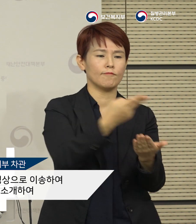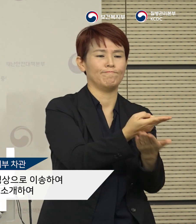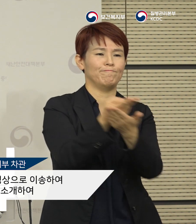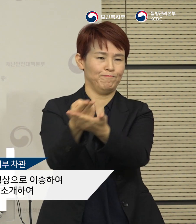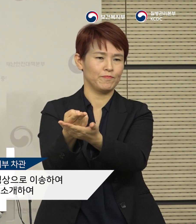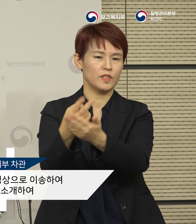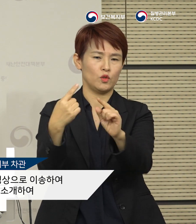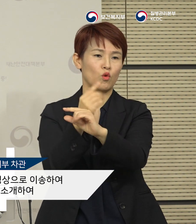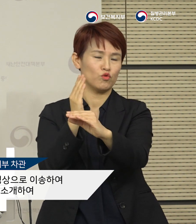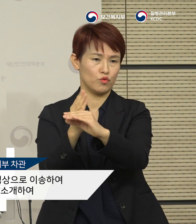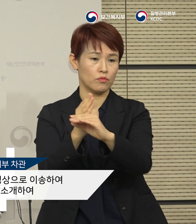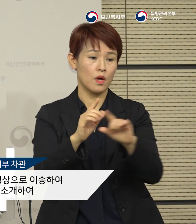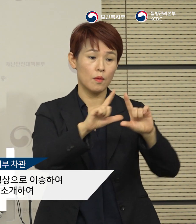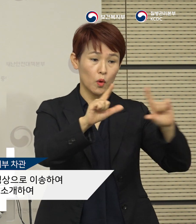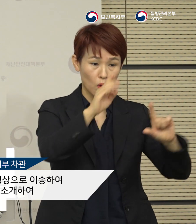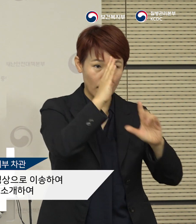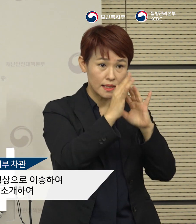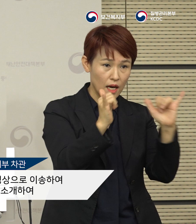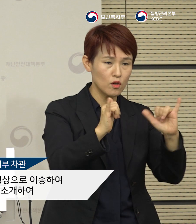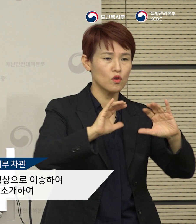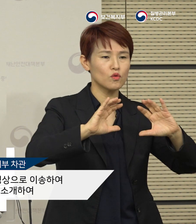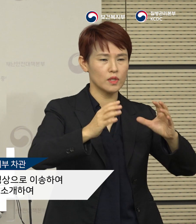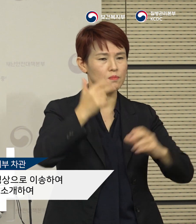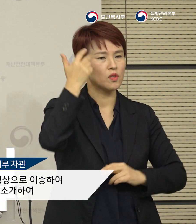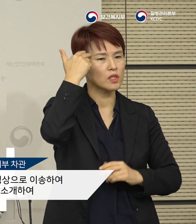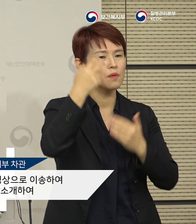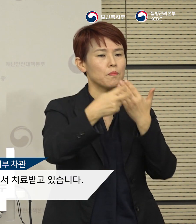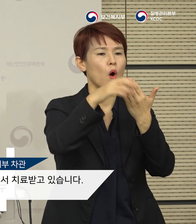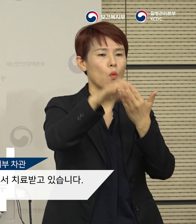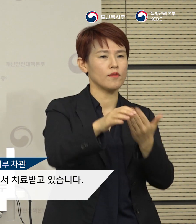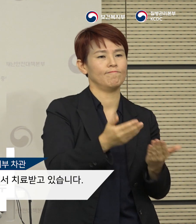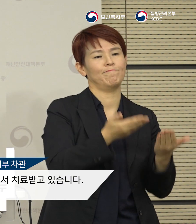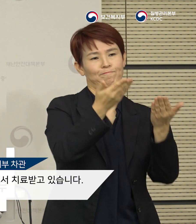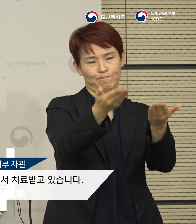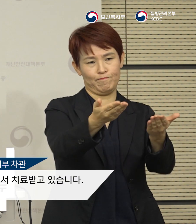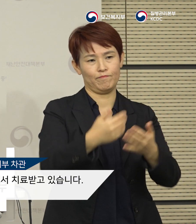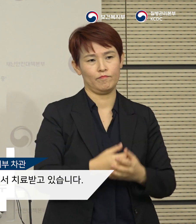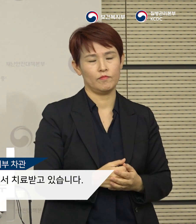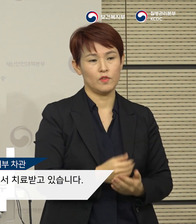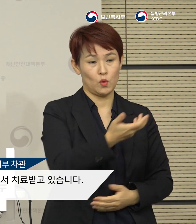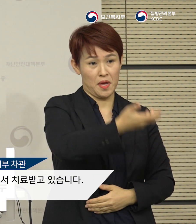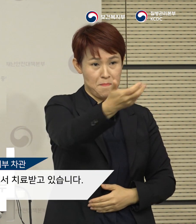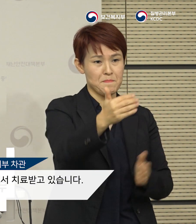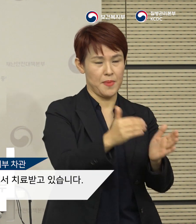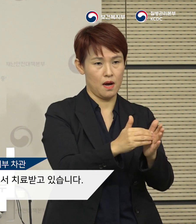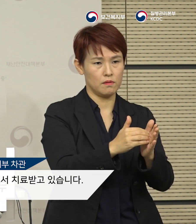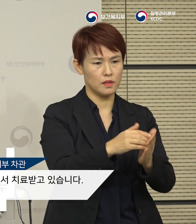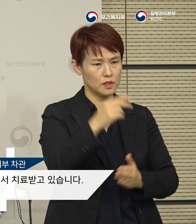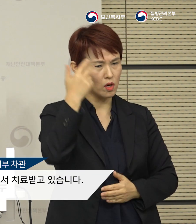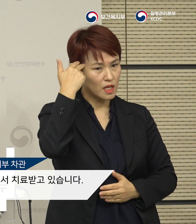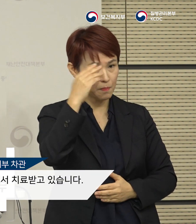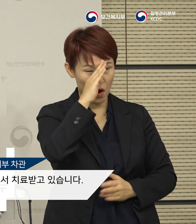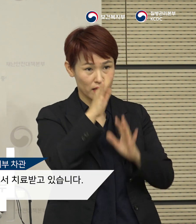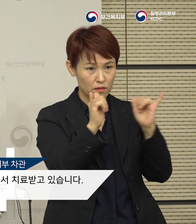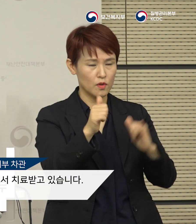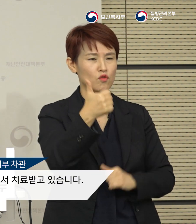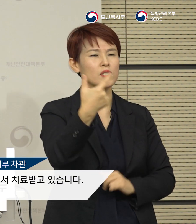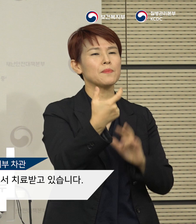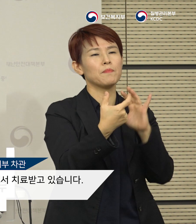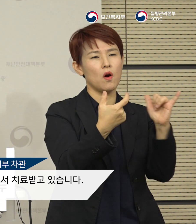중이고 일반 환자들은 국립정신병원 등으로 소개하여 현재 정신질환이 있는 확진 환자